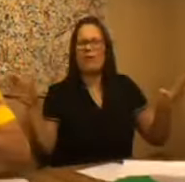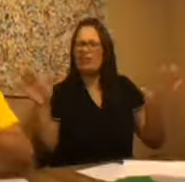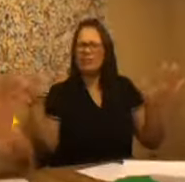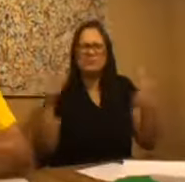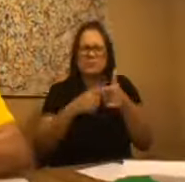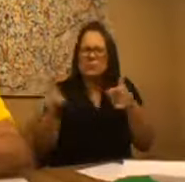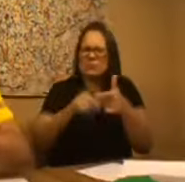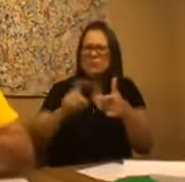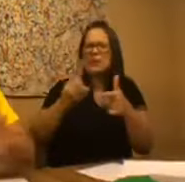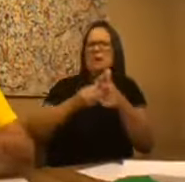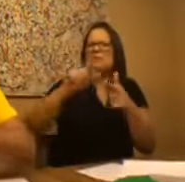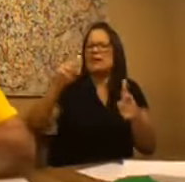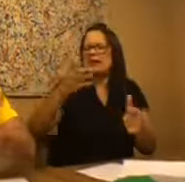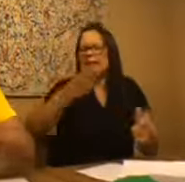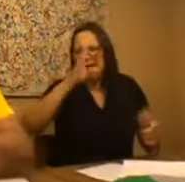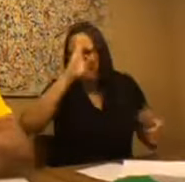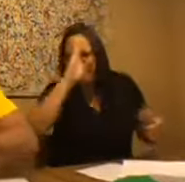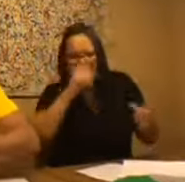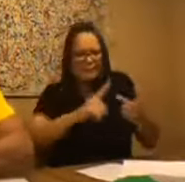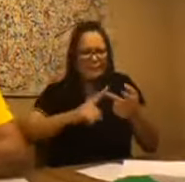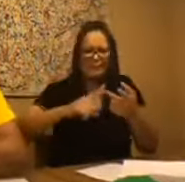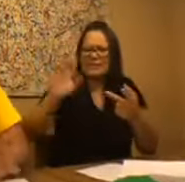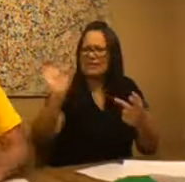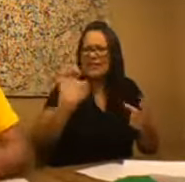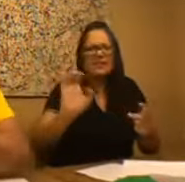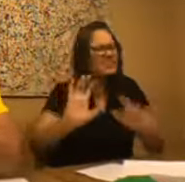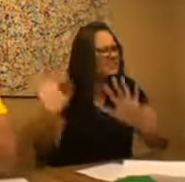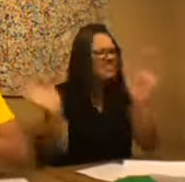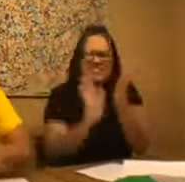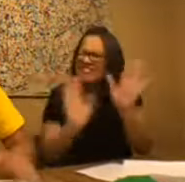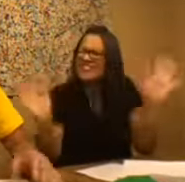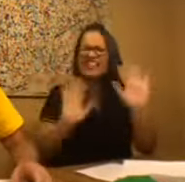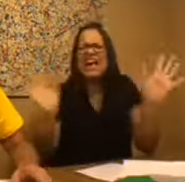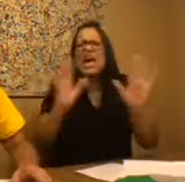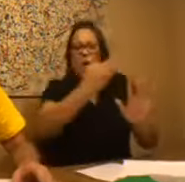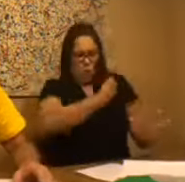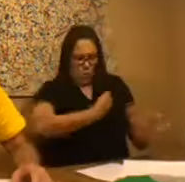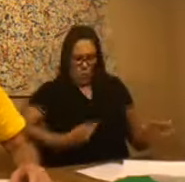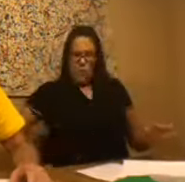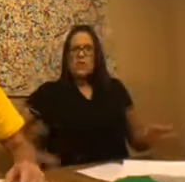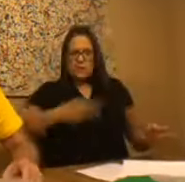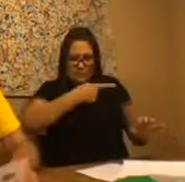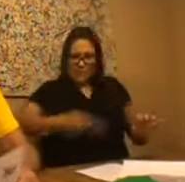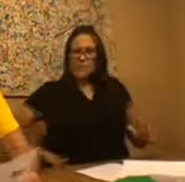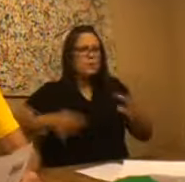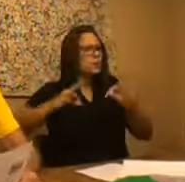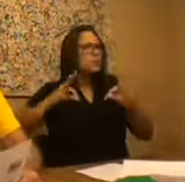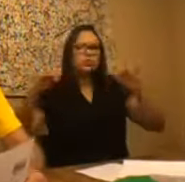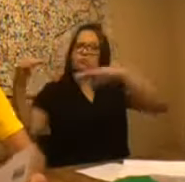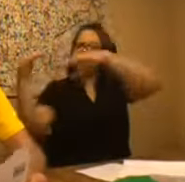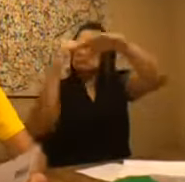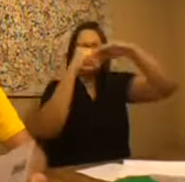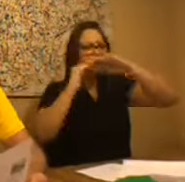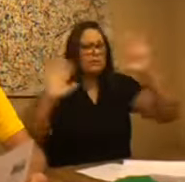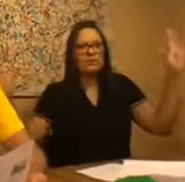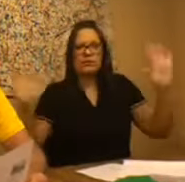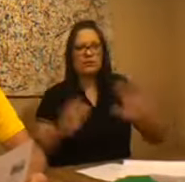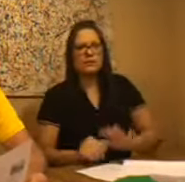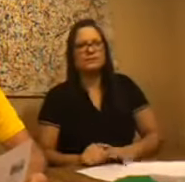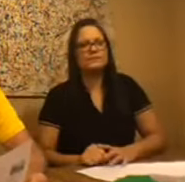é pelo não vou fazer um governo para todo mundo e carvão para ser feliz da maneira que achar melhor digo mais